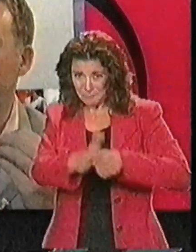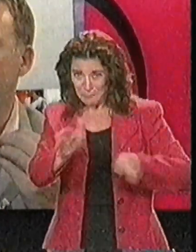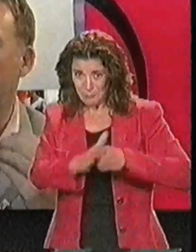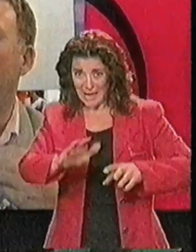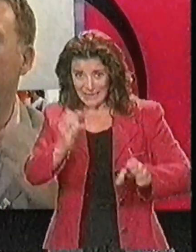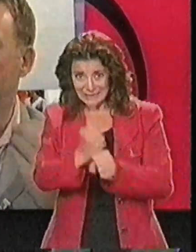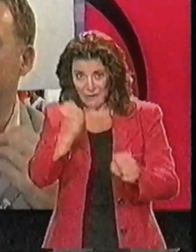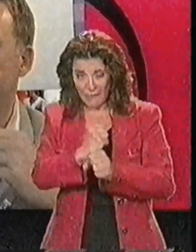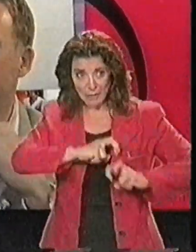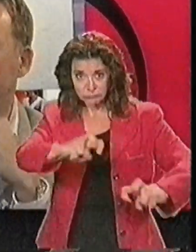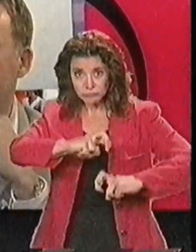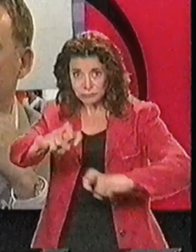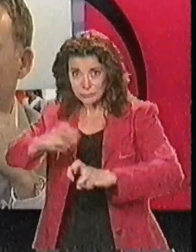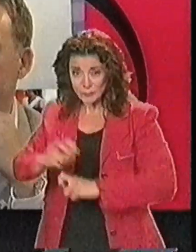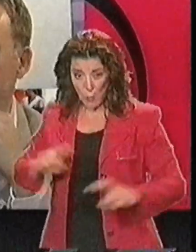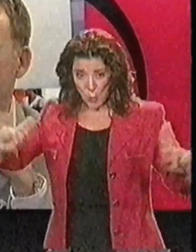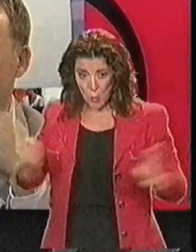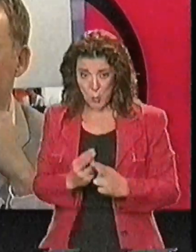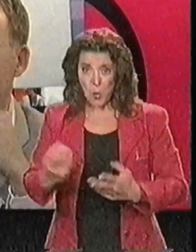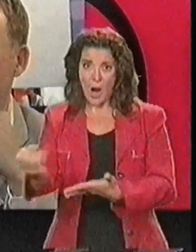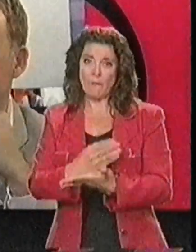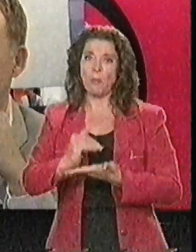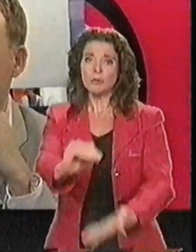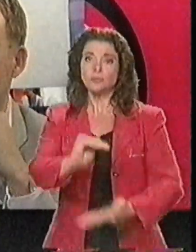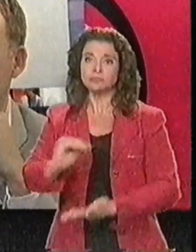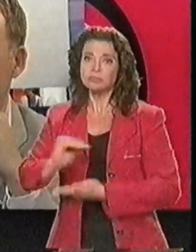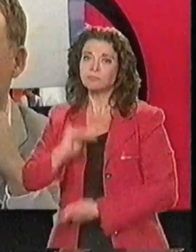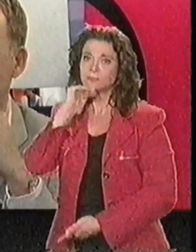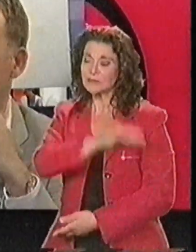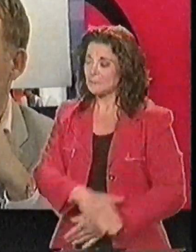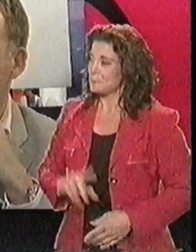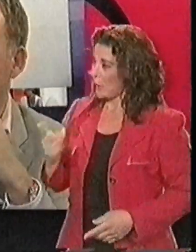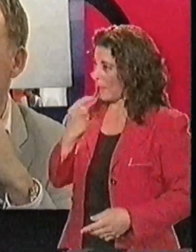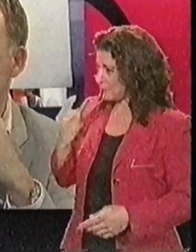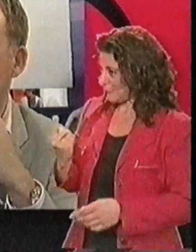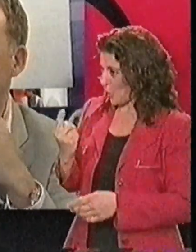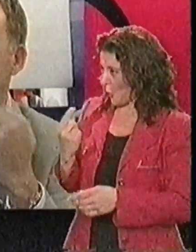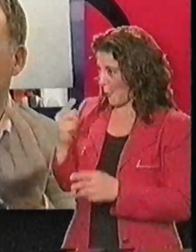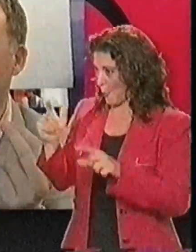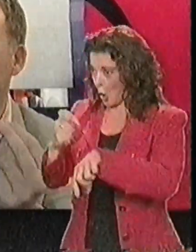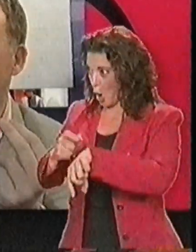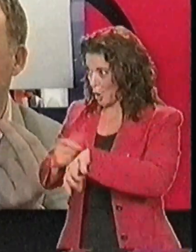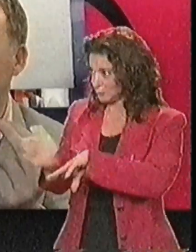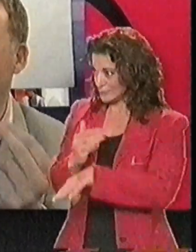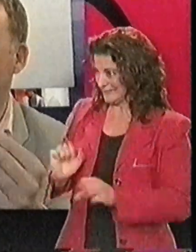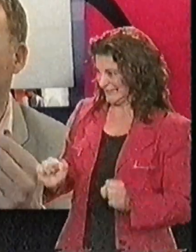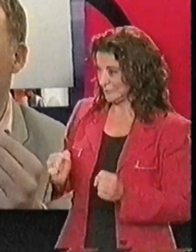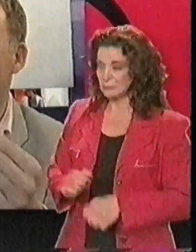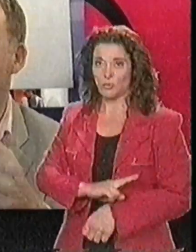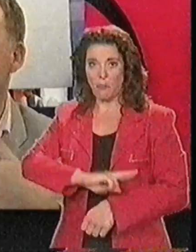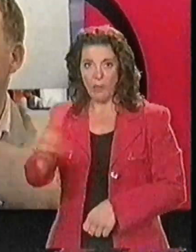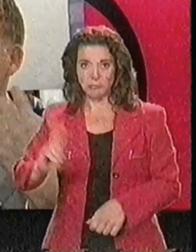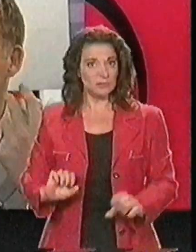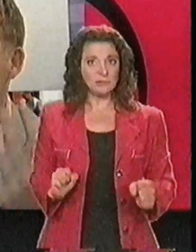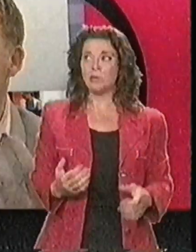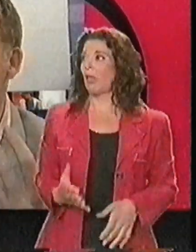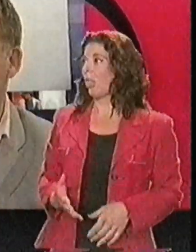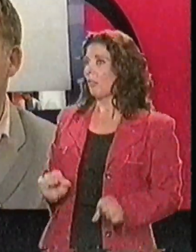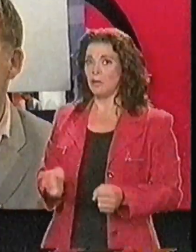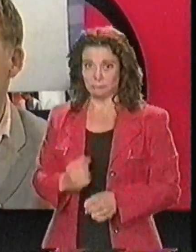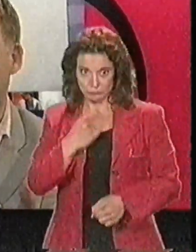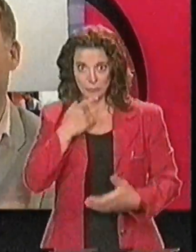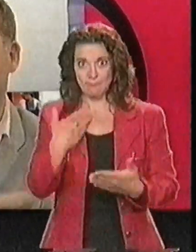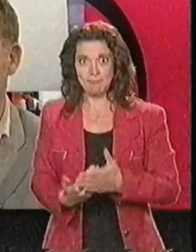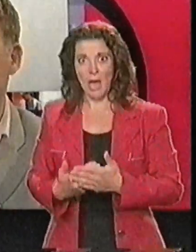de résultats en un minimum de temps. Alors à peu près 24 heures de l'antenne, un peu de stress ? Évidemment, et je crois que si on n'a pas de stress, on n'est pas bon. Et comme on veut être très bon pour